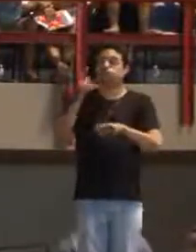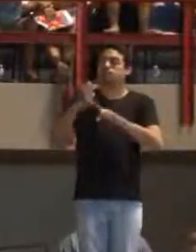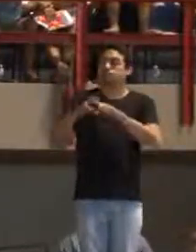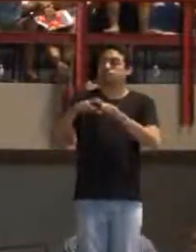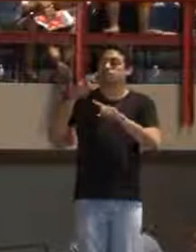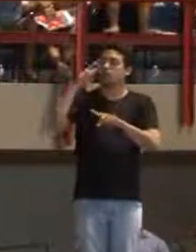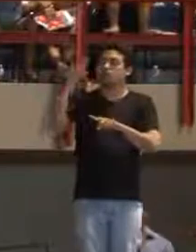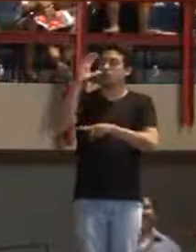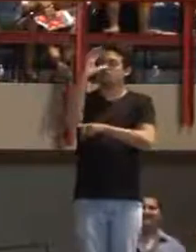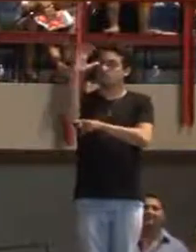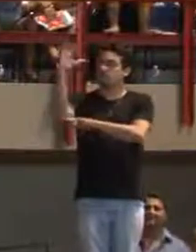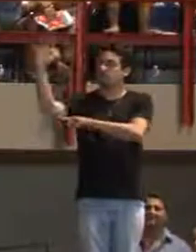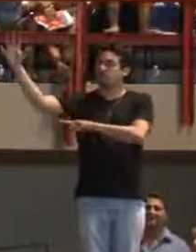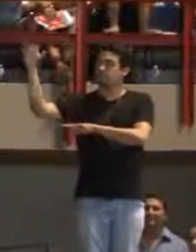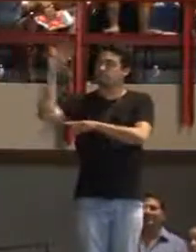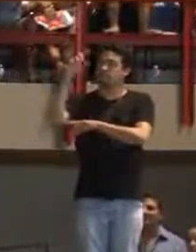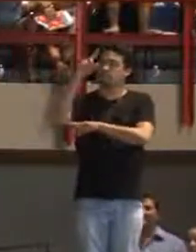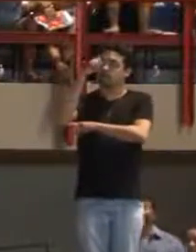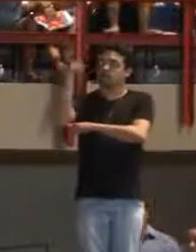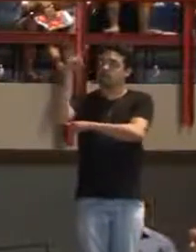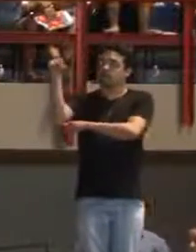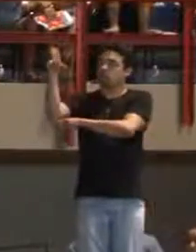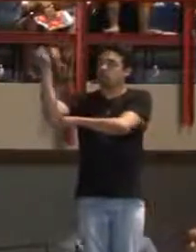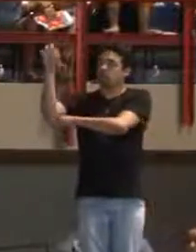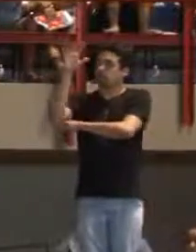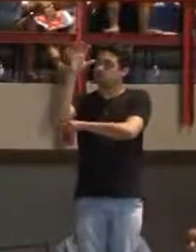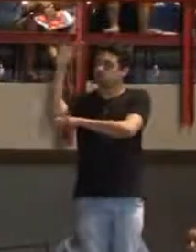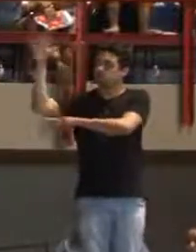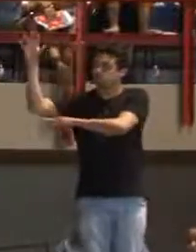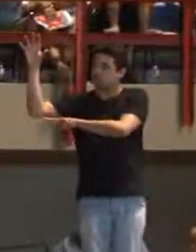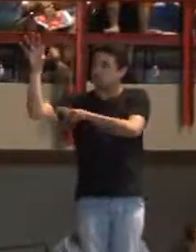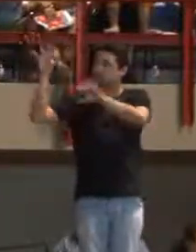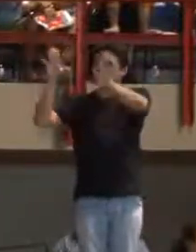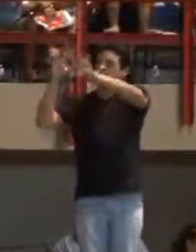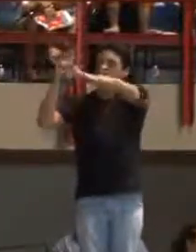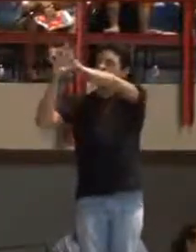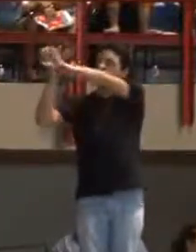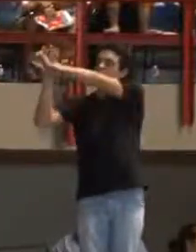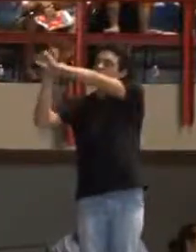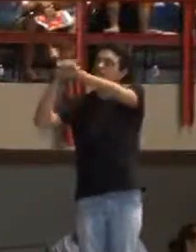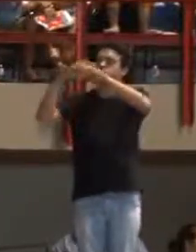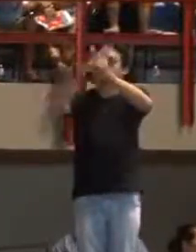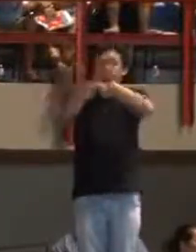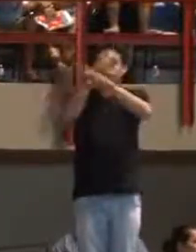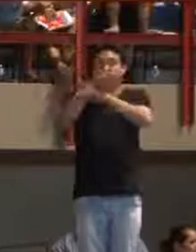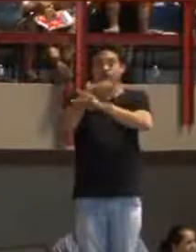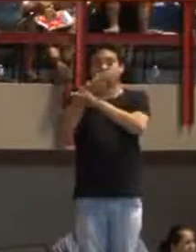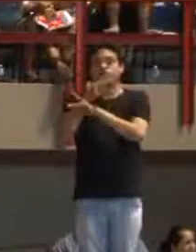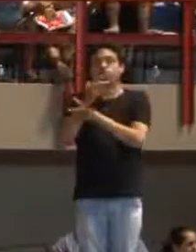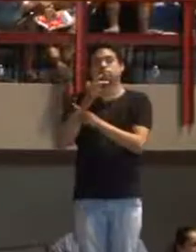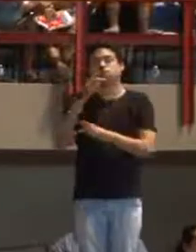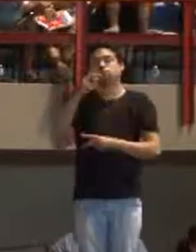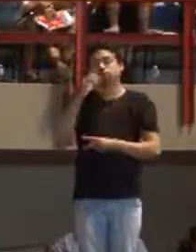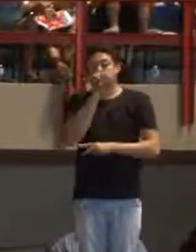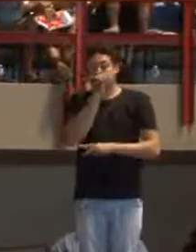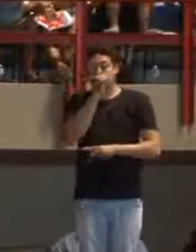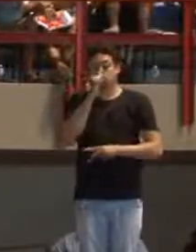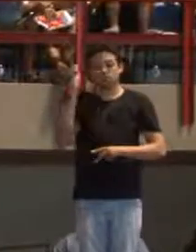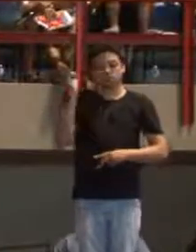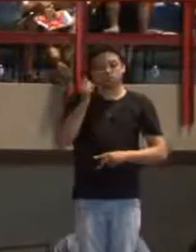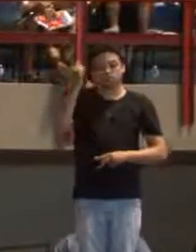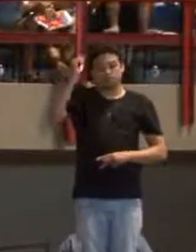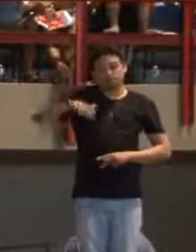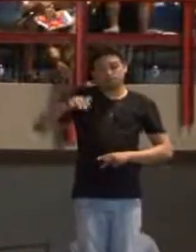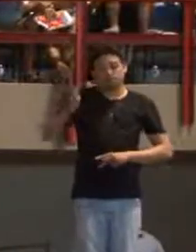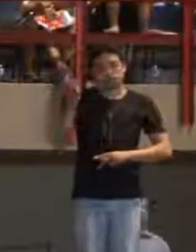vê não um bocado de catavento aí espalhado pelo estado do Ceará? Energia o quê? Eólica, que é muito mais barato do que energia